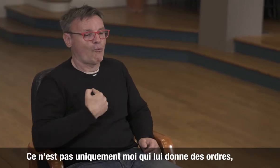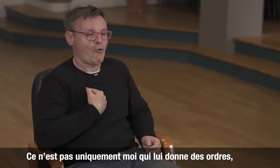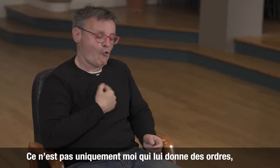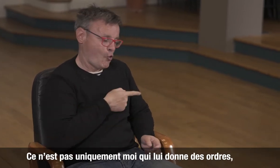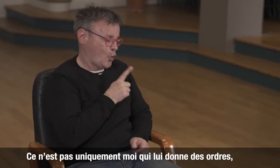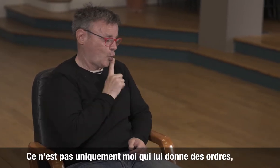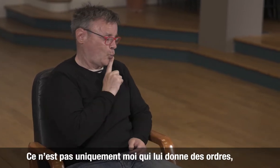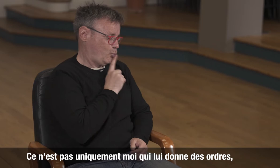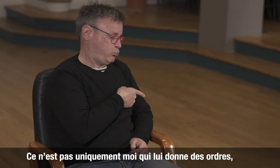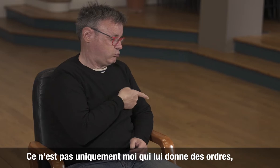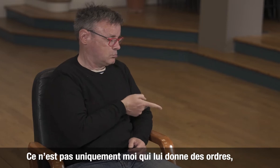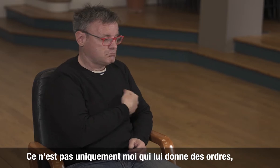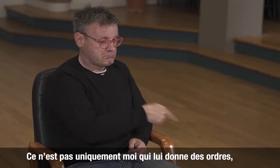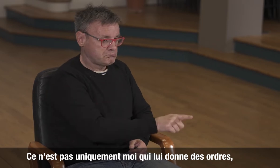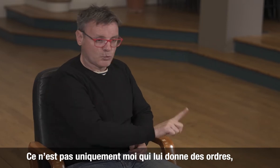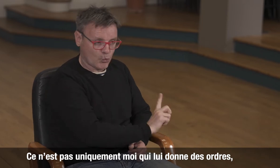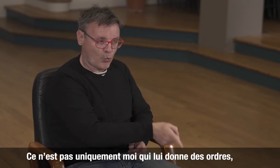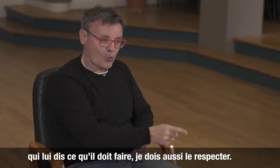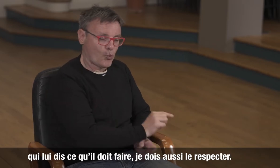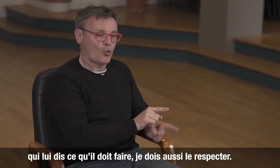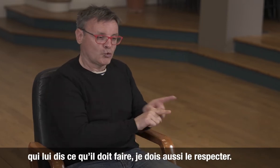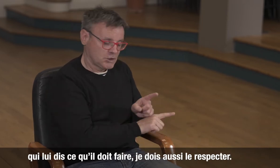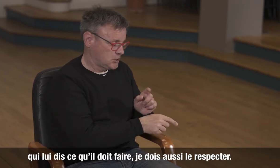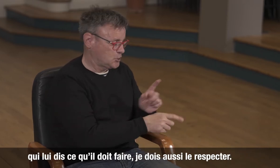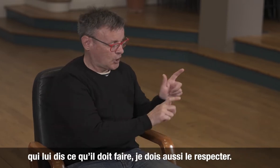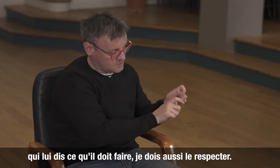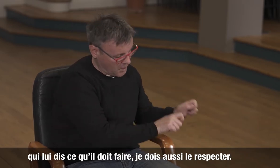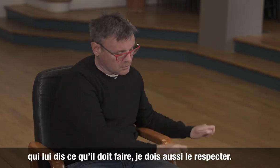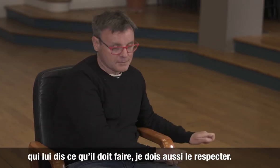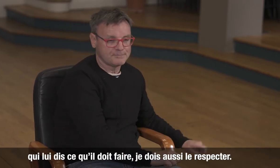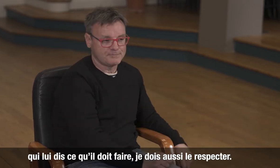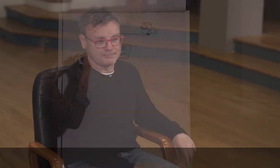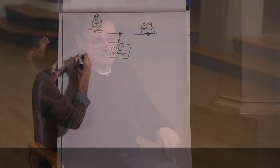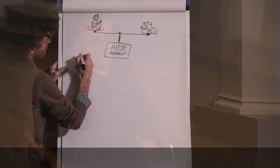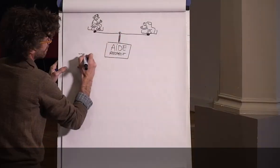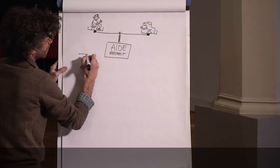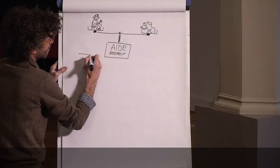Ce pas uniquement moi qui lui donne des ordres, qui lui dis ce qu'il doit faire. Je dois aussi le respecter.